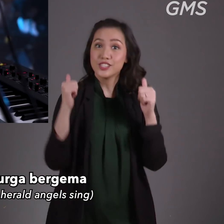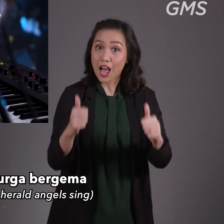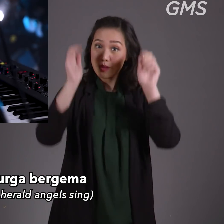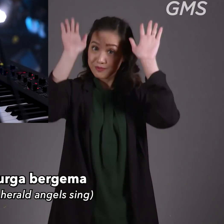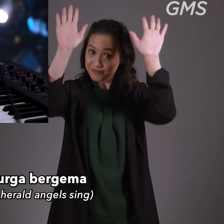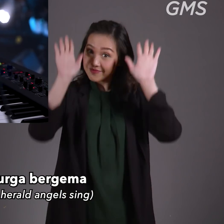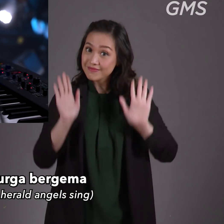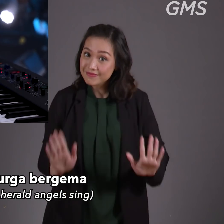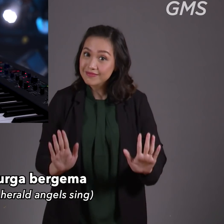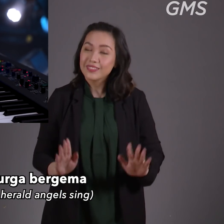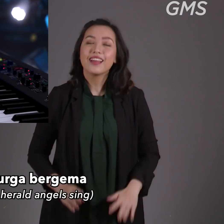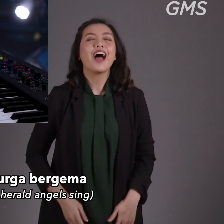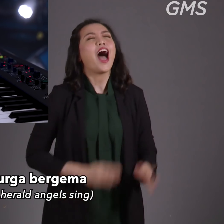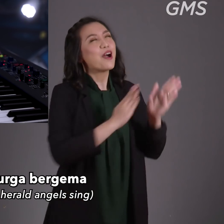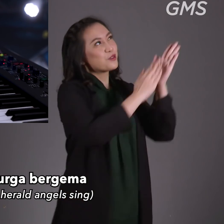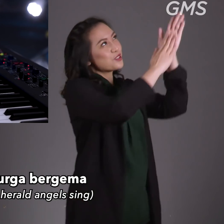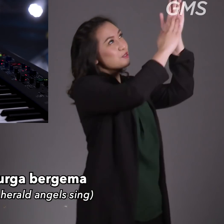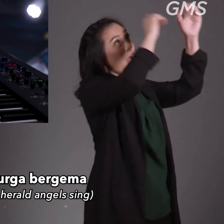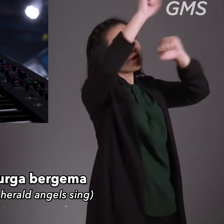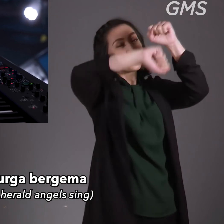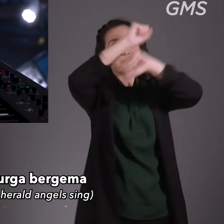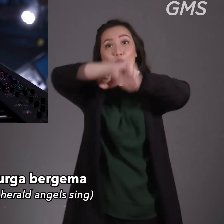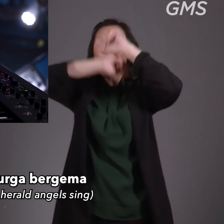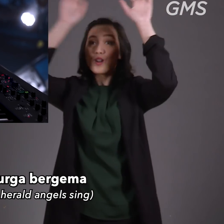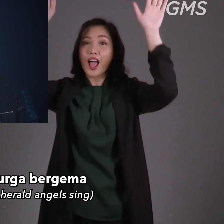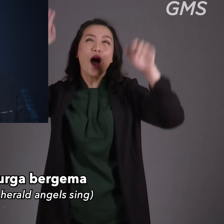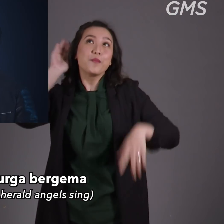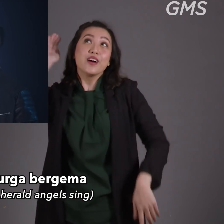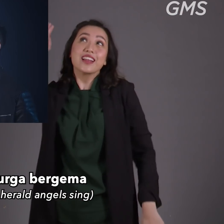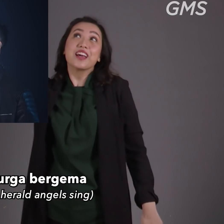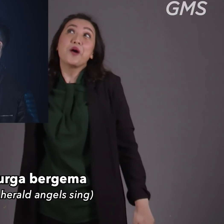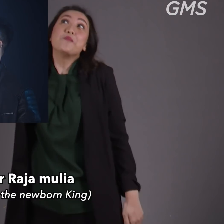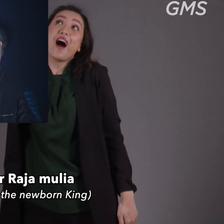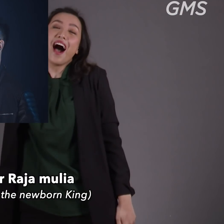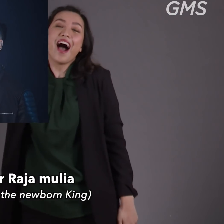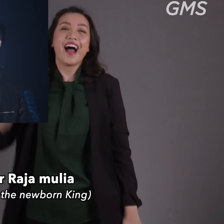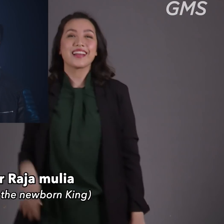ajaib. Kita surga bergema,